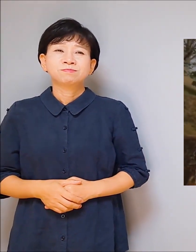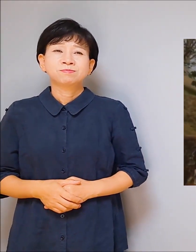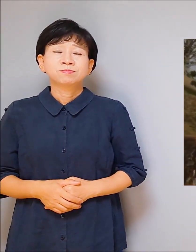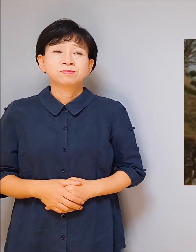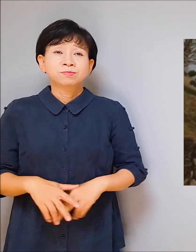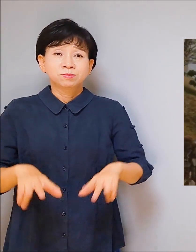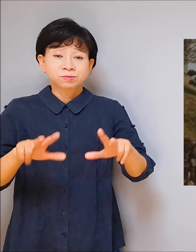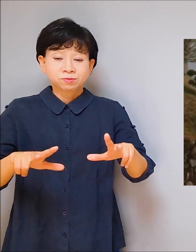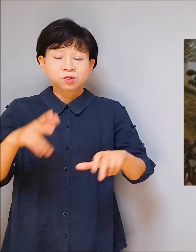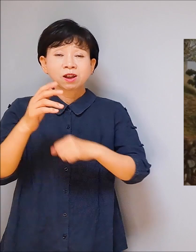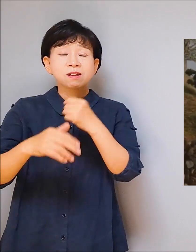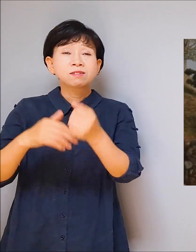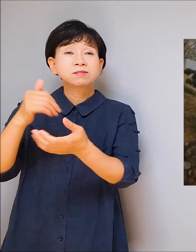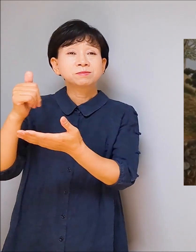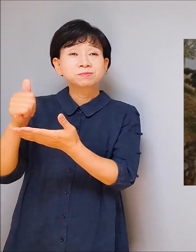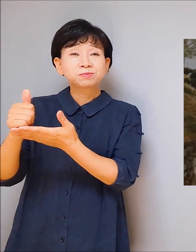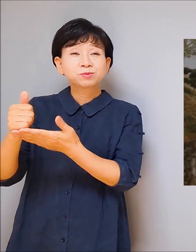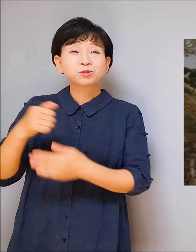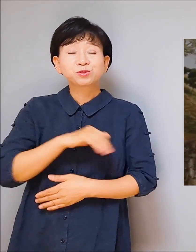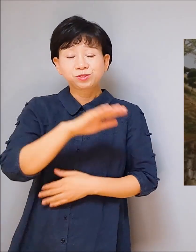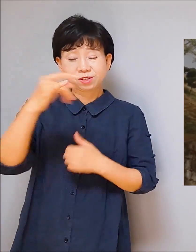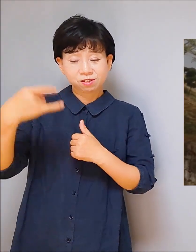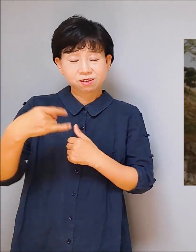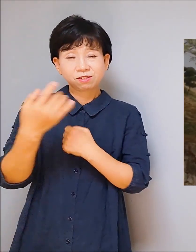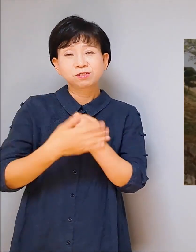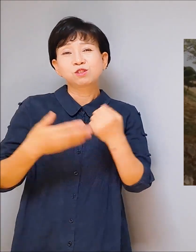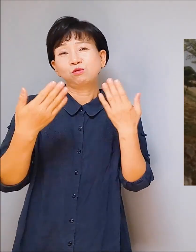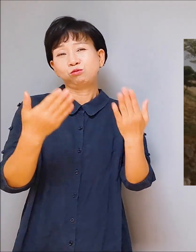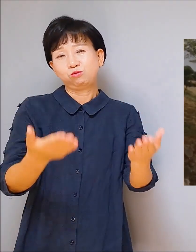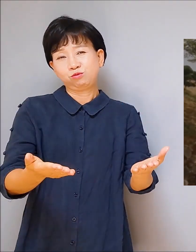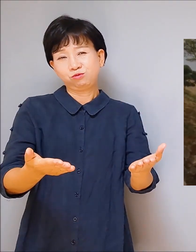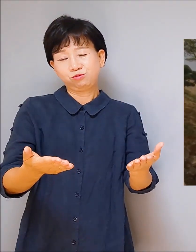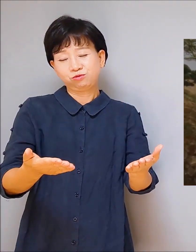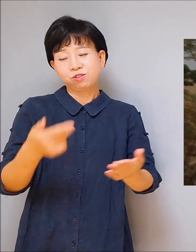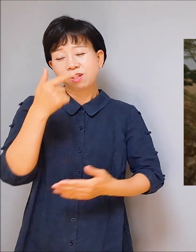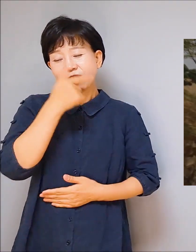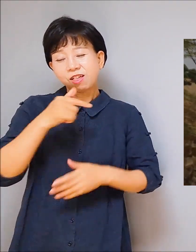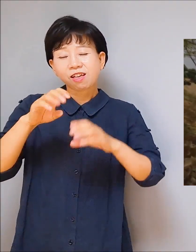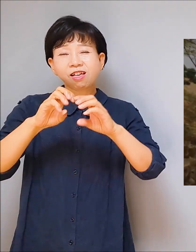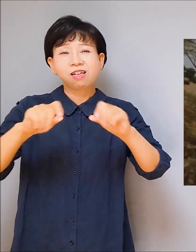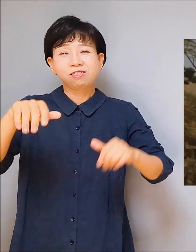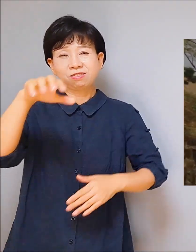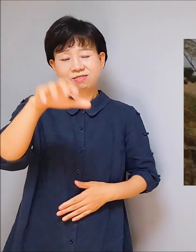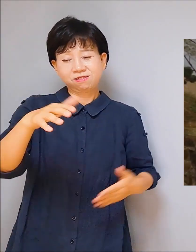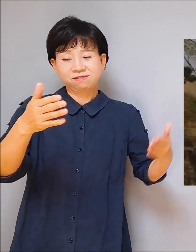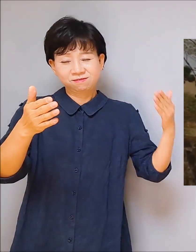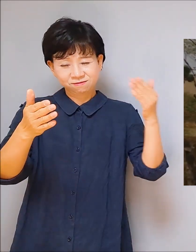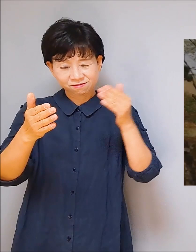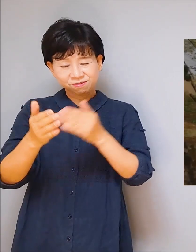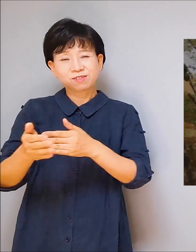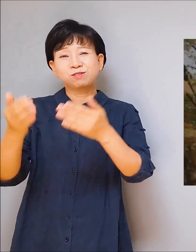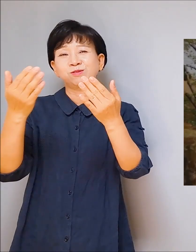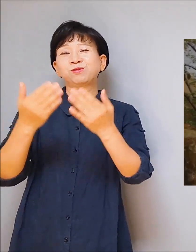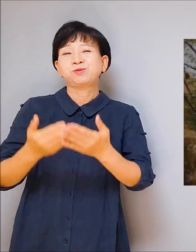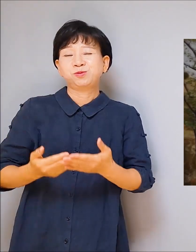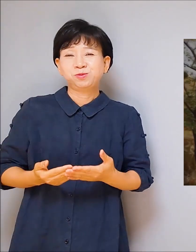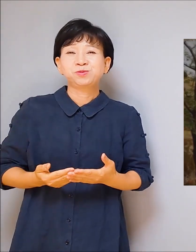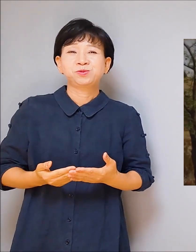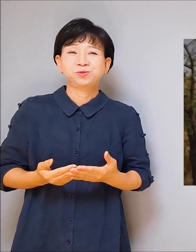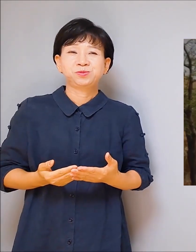그리고 지금도 하나님은 우리에게 은혜를 주셔서 가나안 땅에 이르게 하십니다.